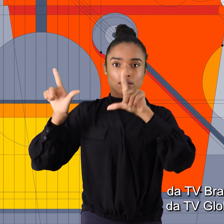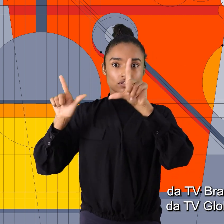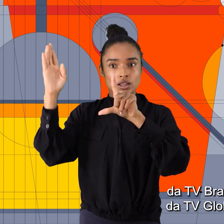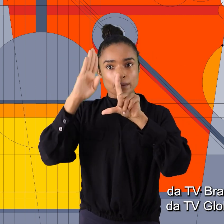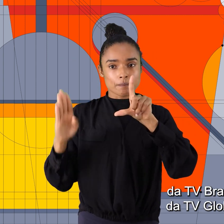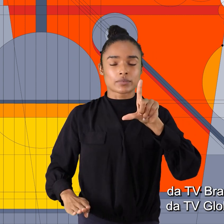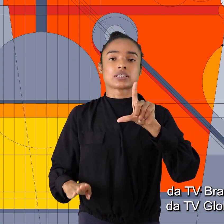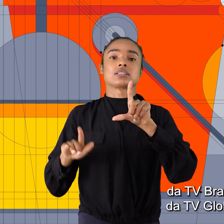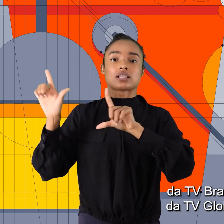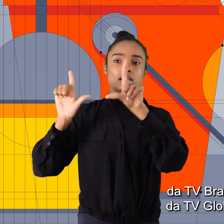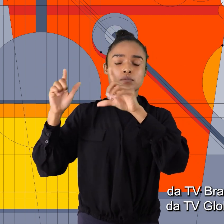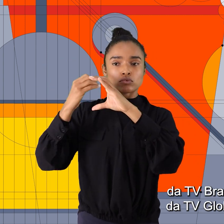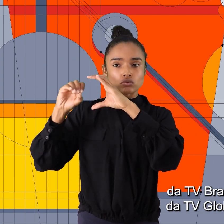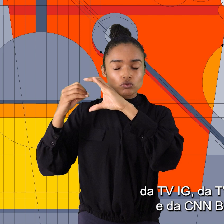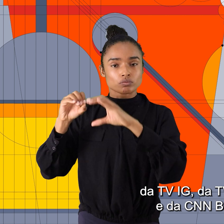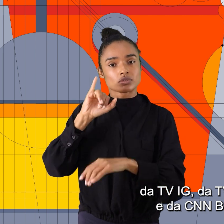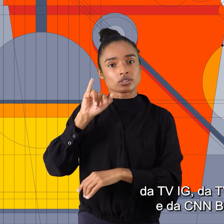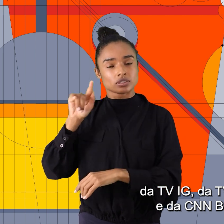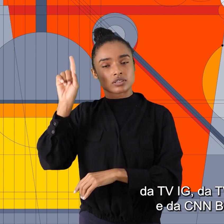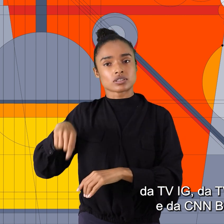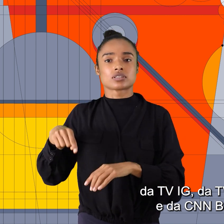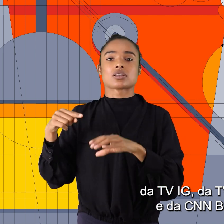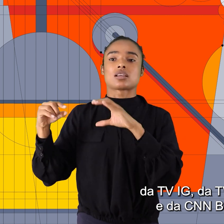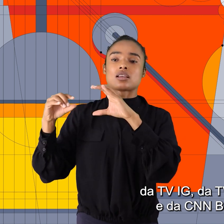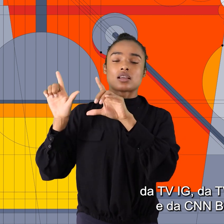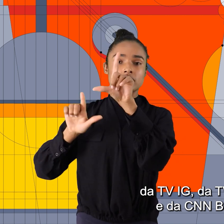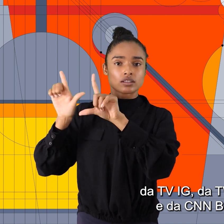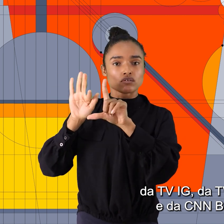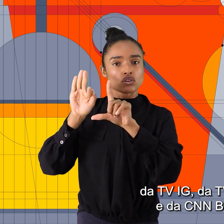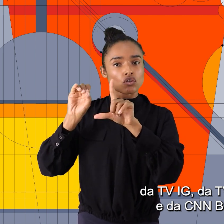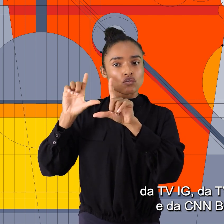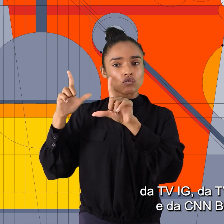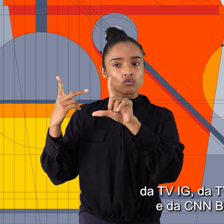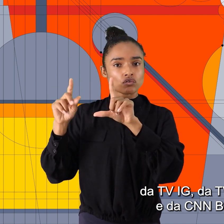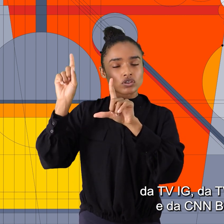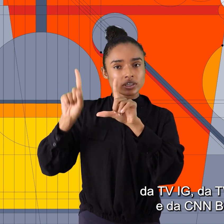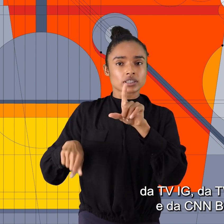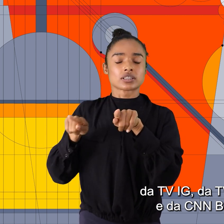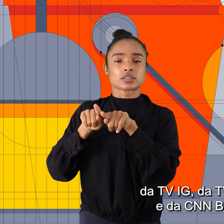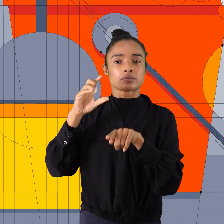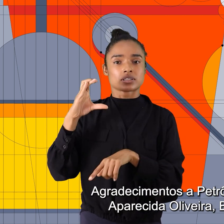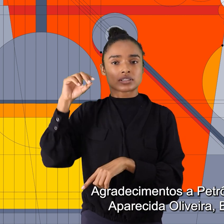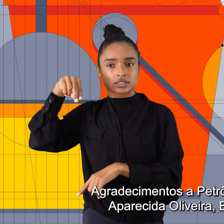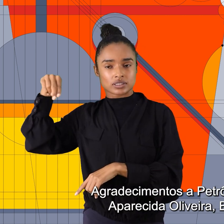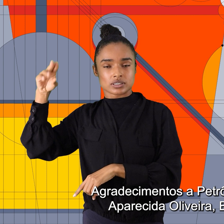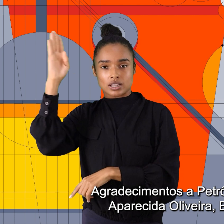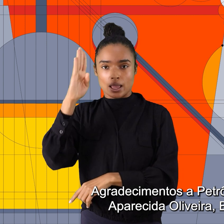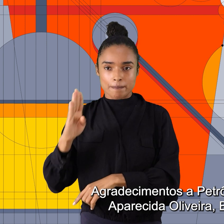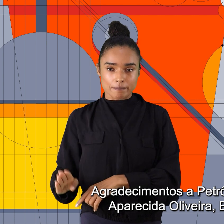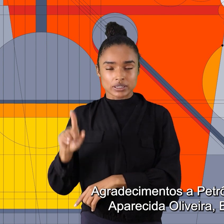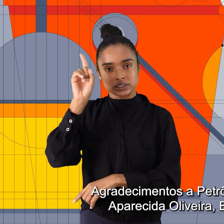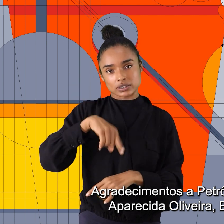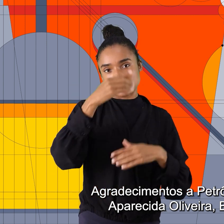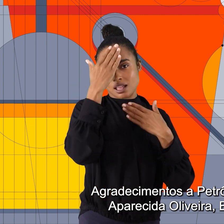Campinas, da TV Brasil, da TV Globo, da TV IG, da TV Folha e da CNN Brasil. Agradecimentos